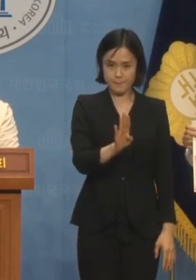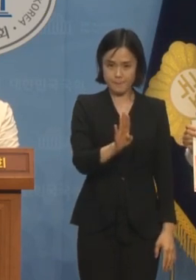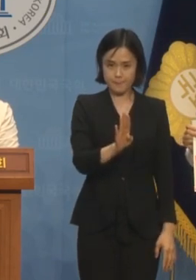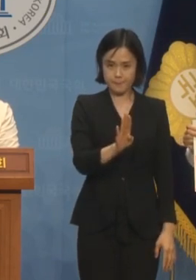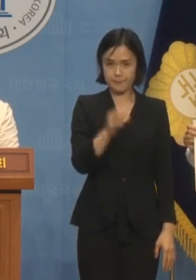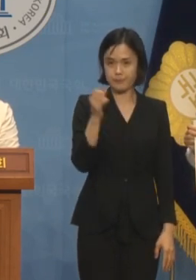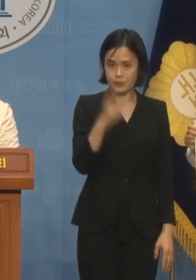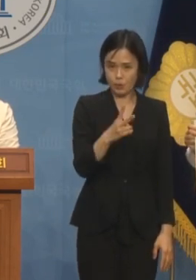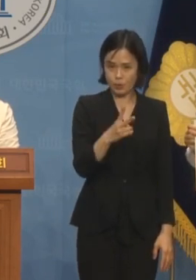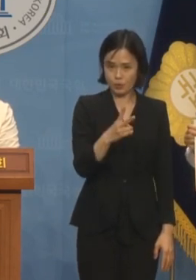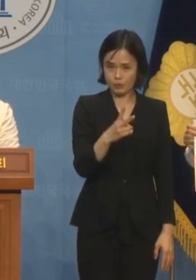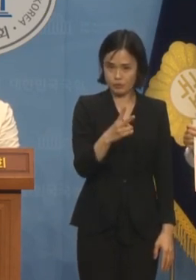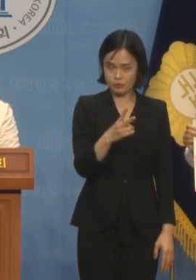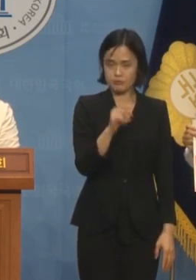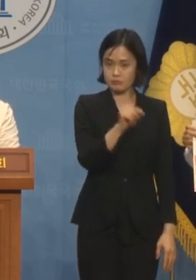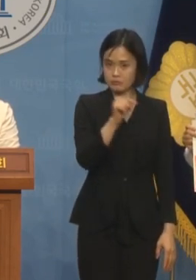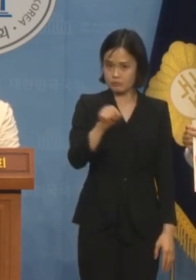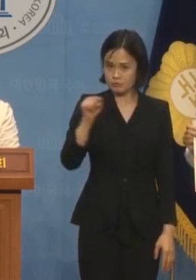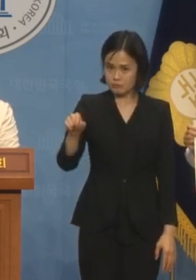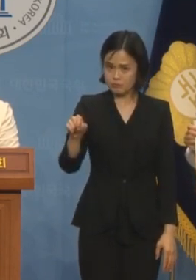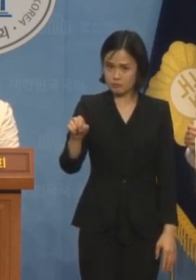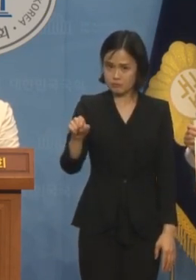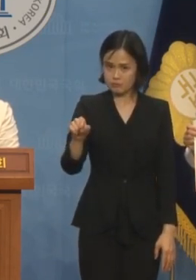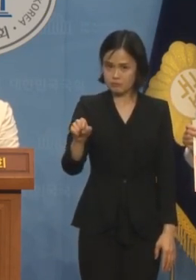낸 이종섭 국방부 장관의